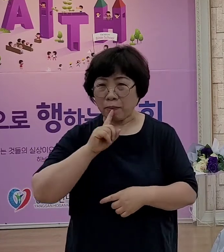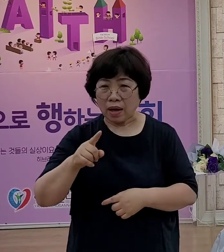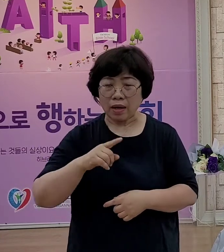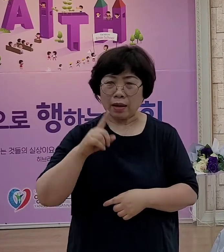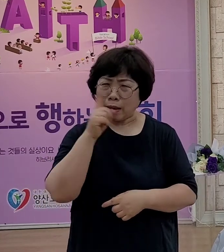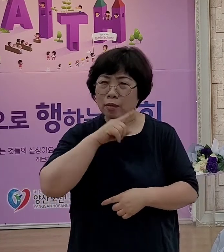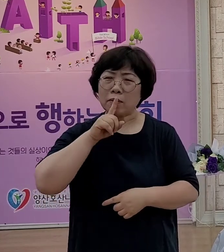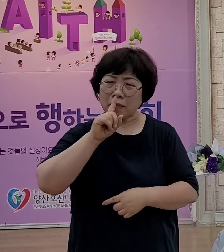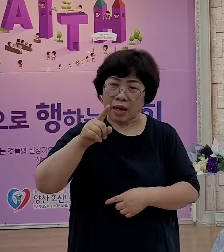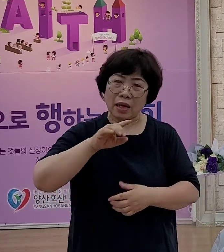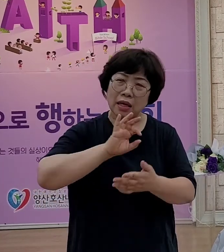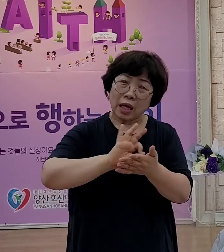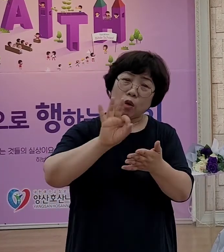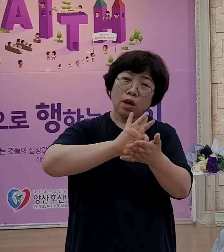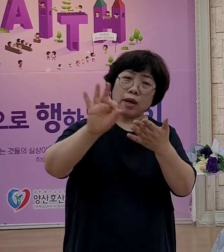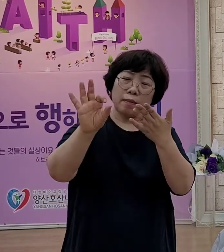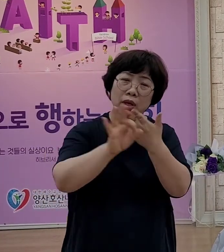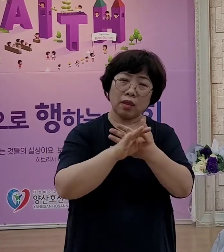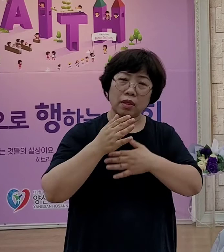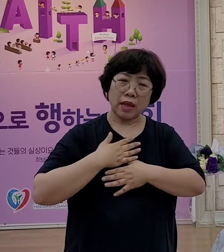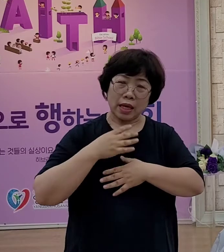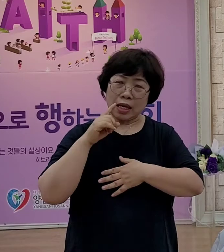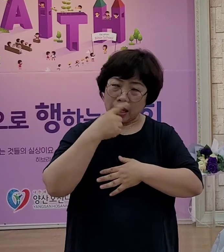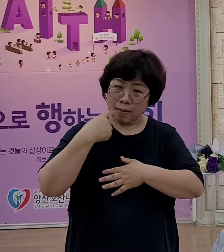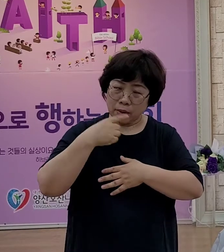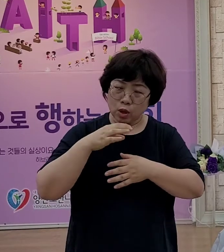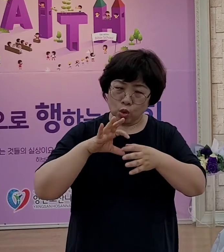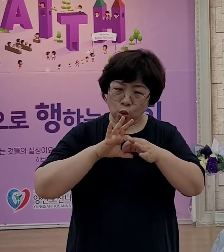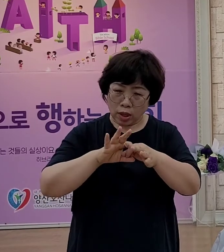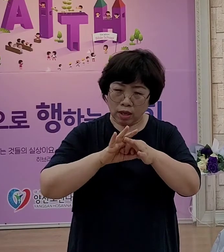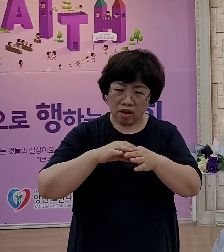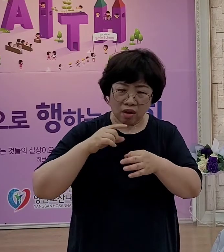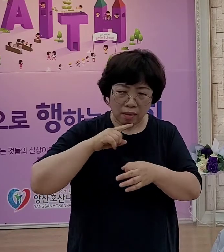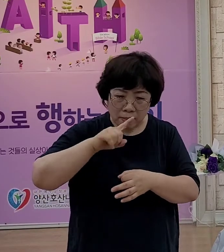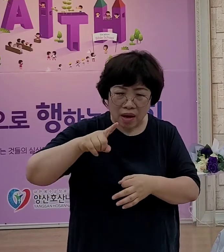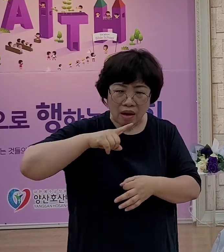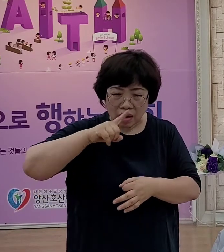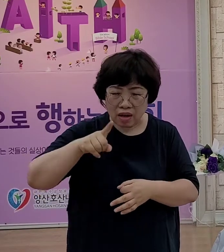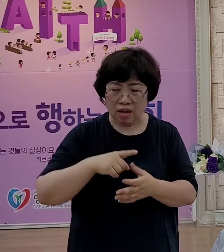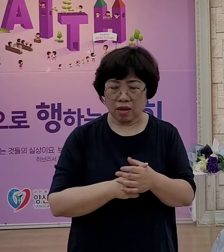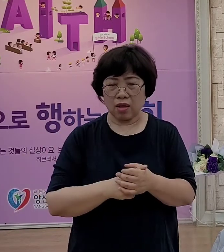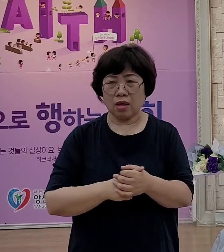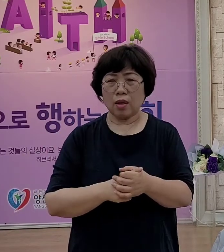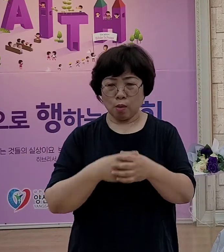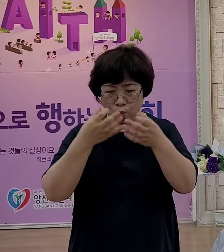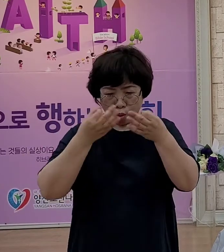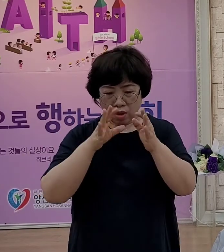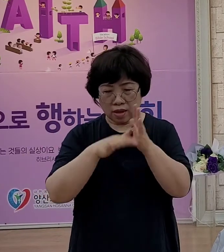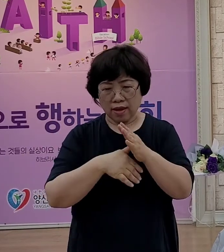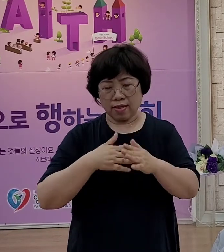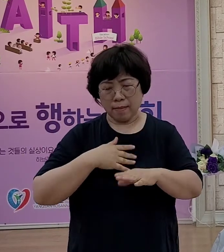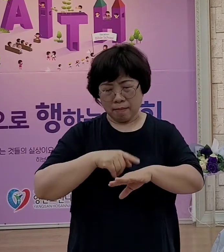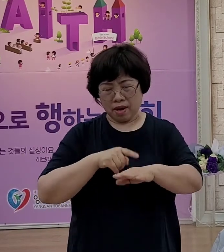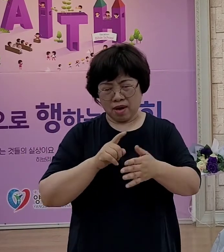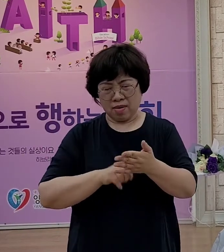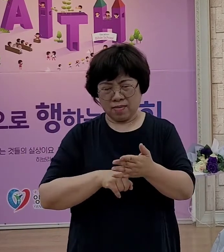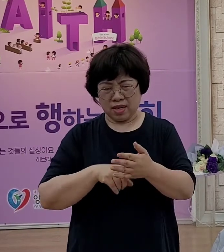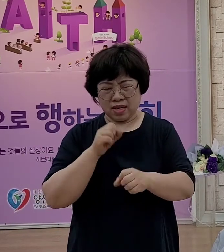말하고 나쁜 말 속에 내 입에서 자꾸 나온다. 이 말은 이미 내 마음도 더러워진 자다.